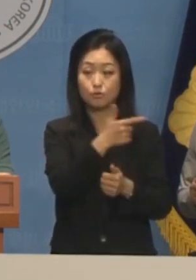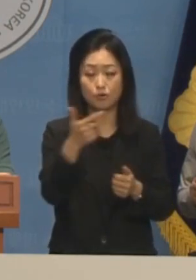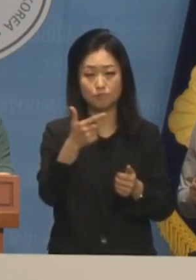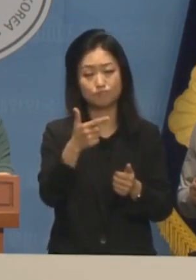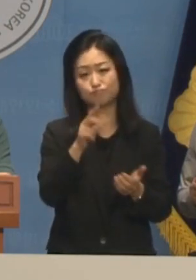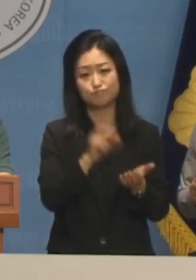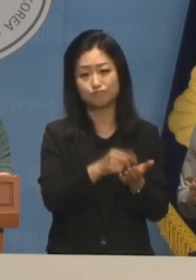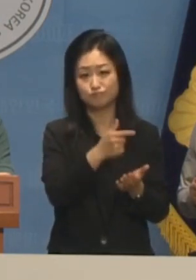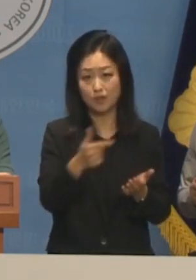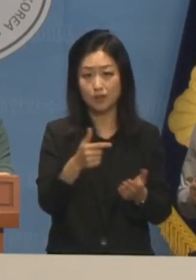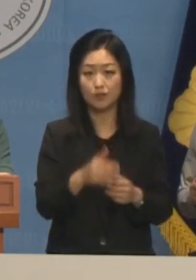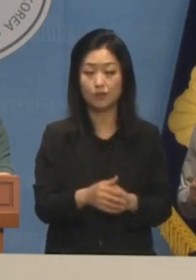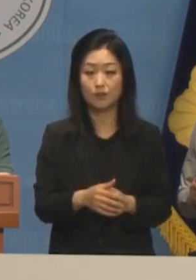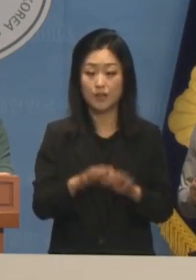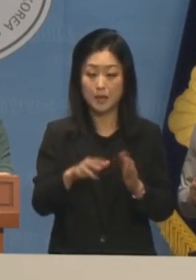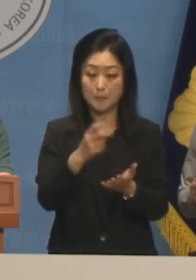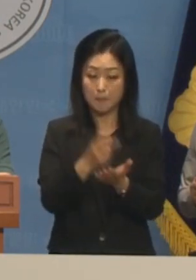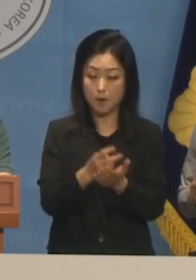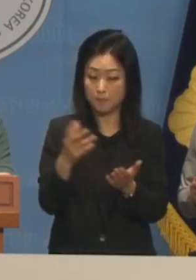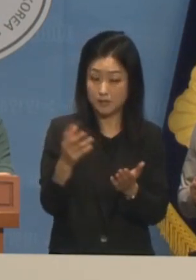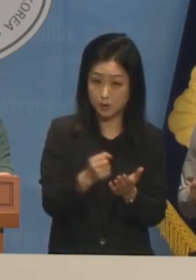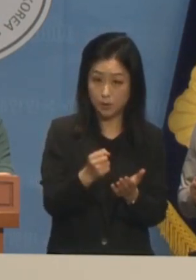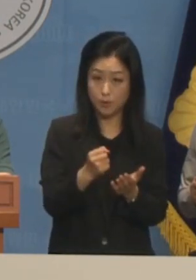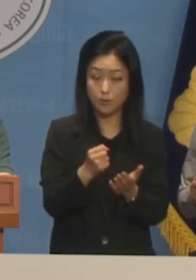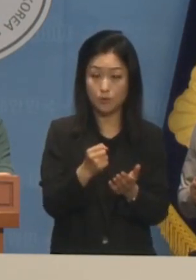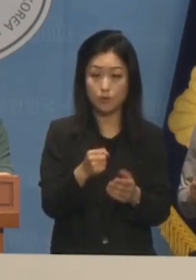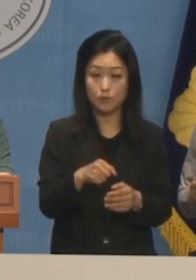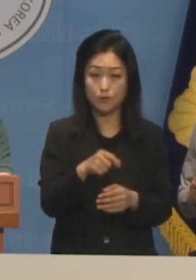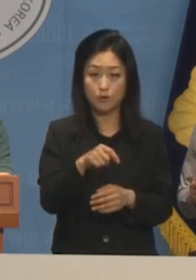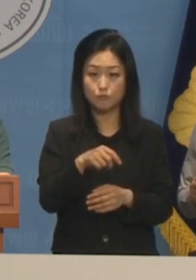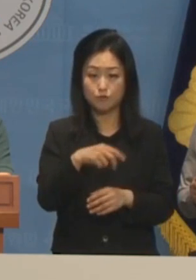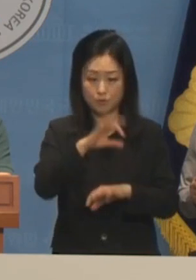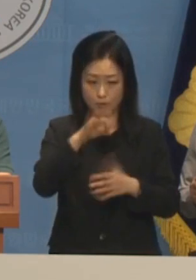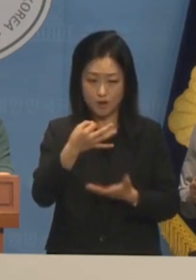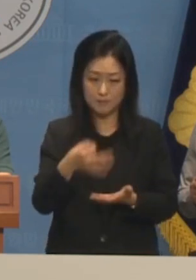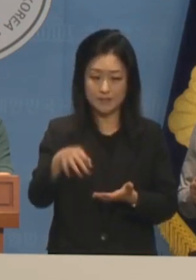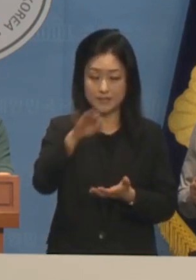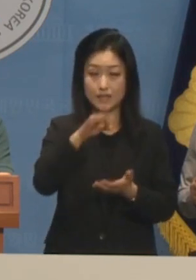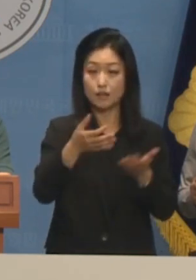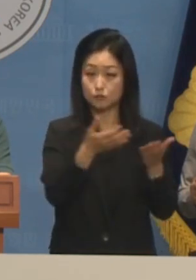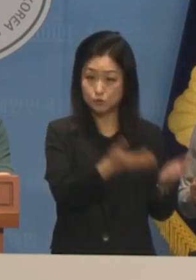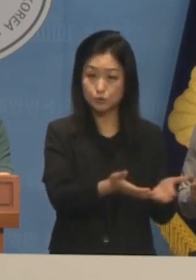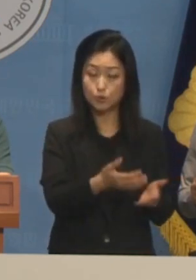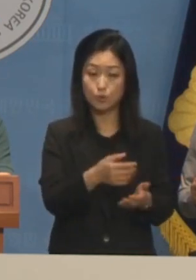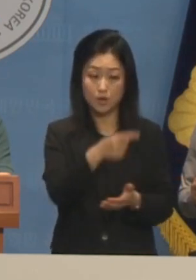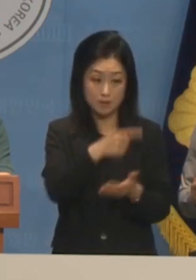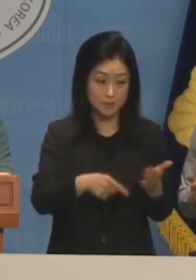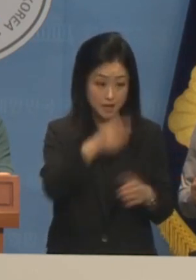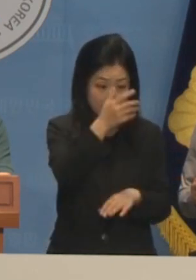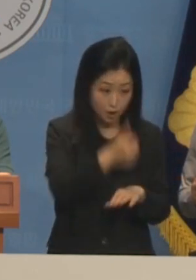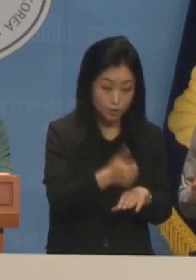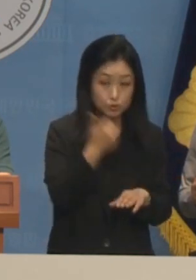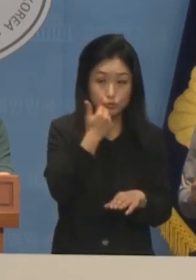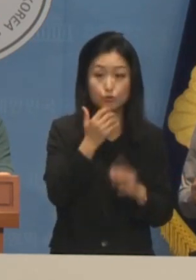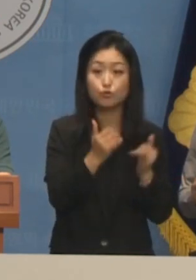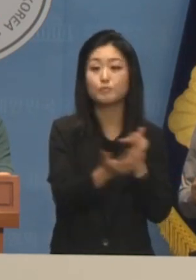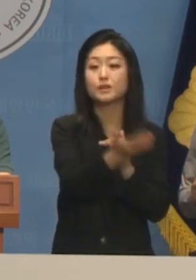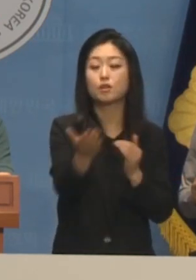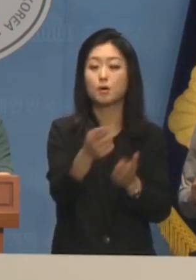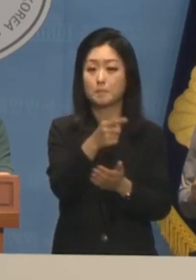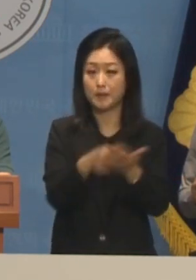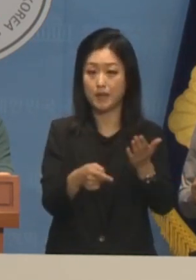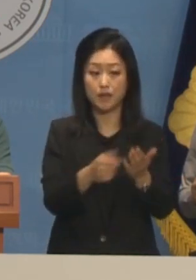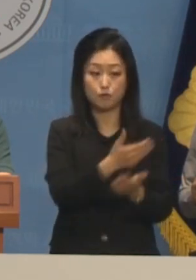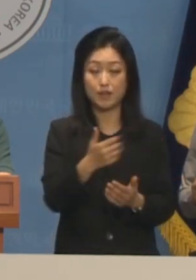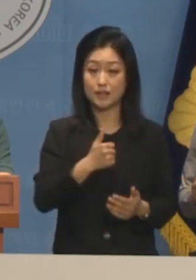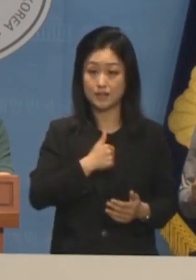공무직을 위한 법적 신분 보장과 처우 개선, 예산이 적절하게 반영되지 않는다면 그 피해는 온전히 국민에게 돌아갈 것이며 자부심을 갖고